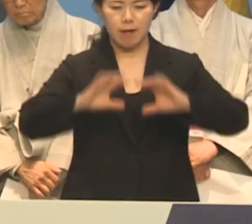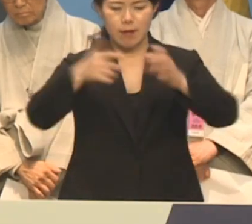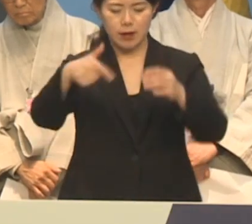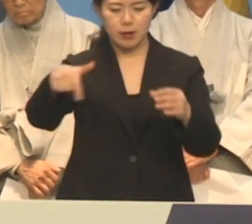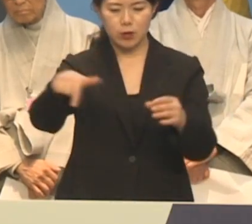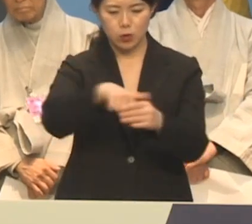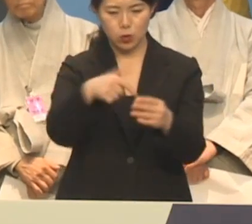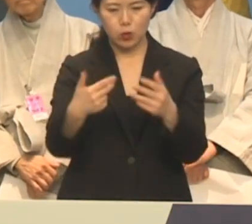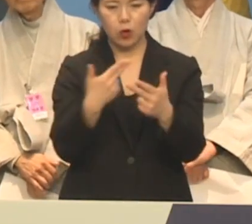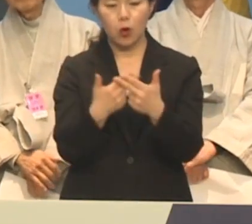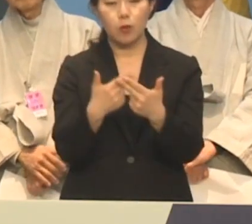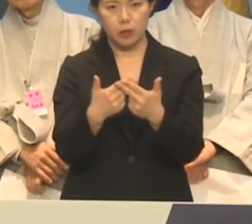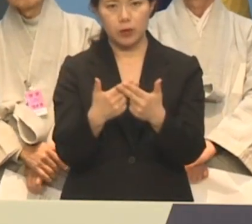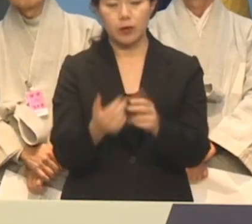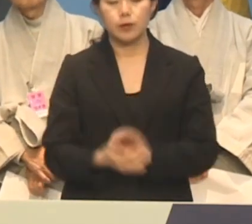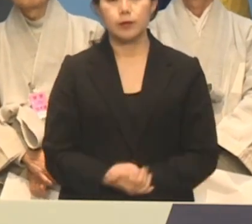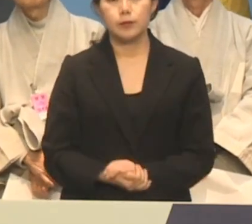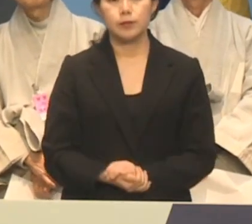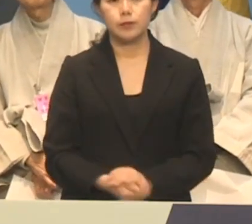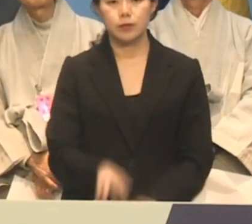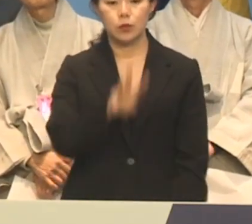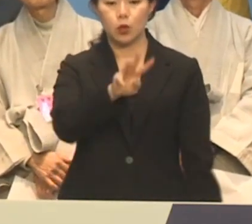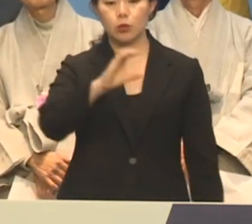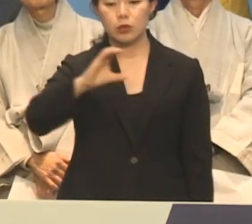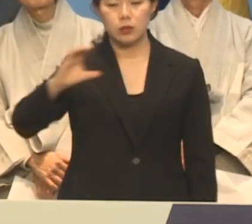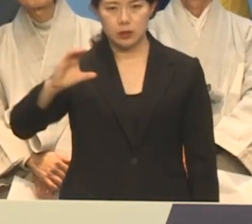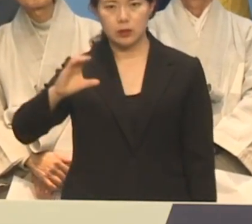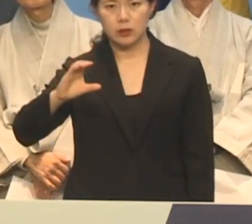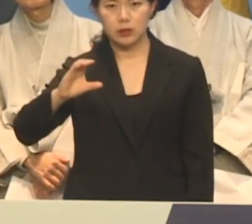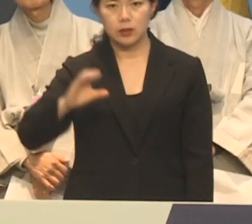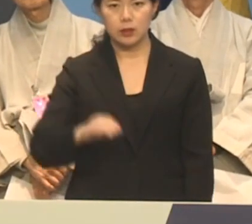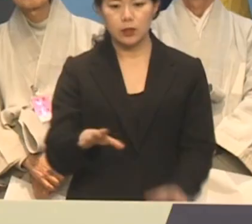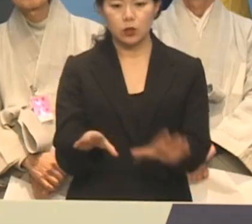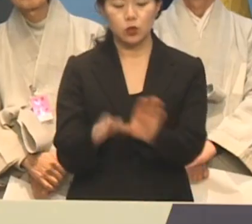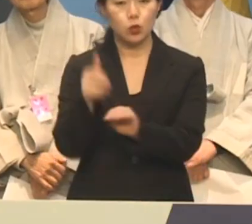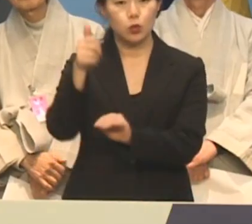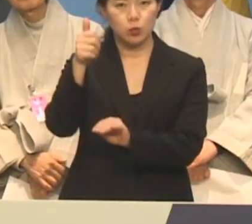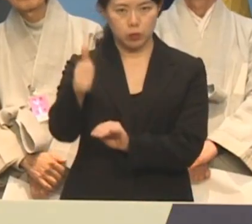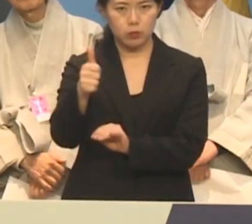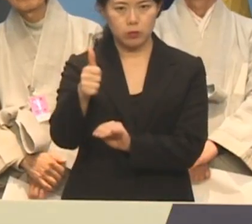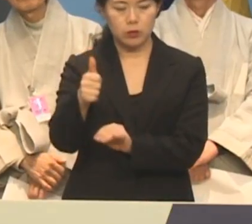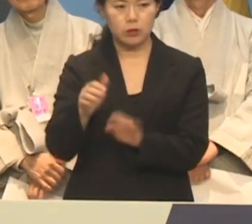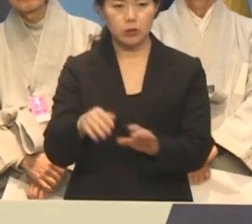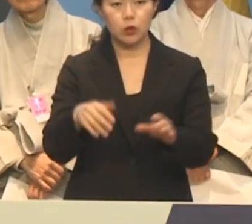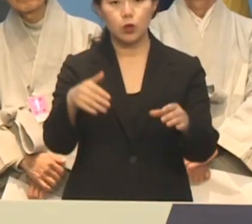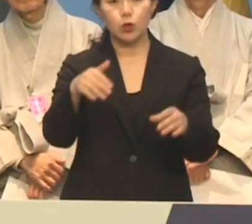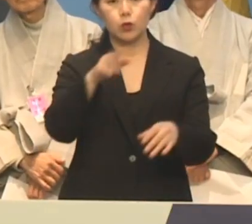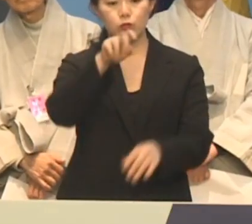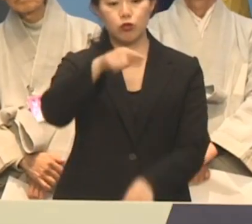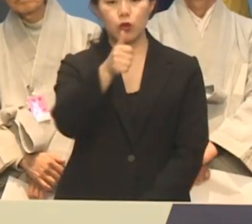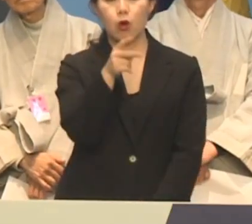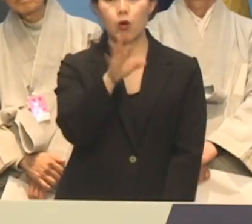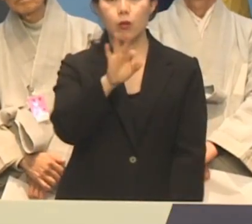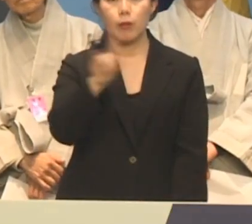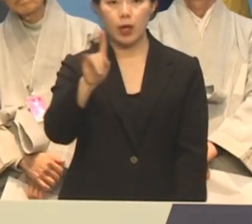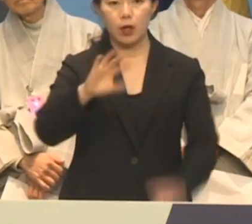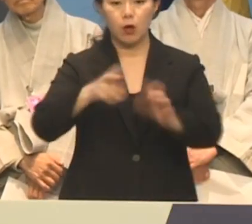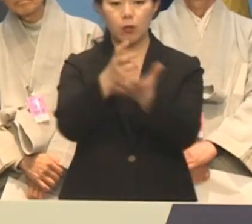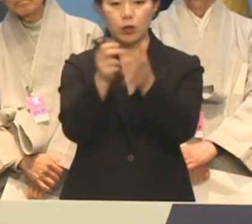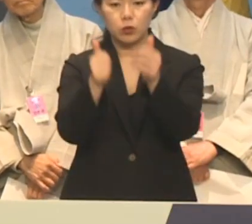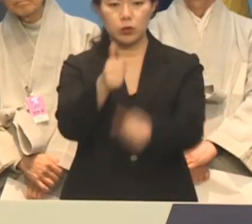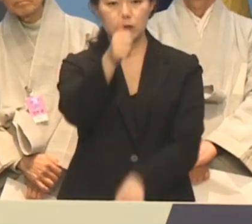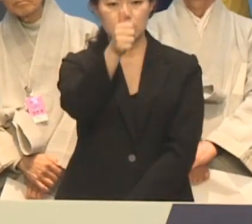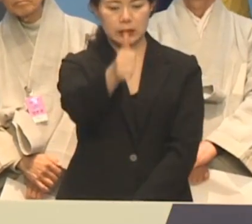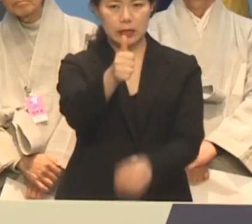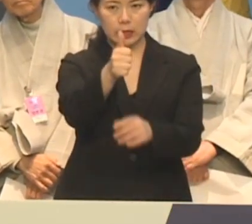세계기독교교회협의회 WCC 제리 필레이 총무께서 문영배 헌재소장